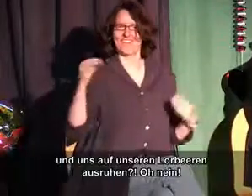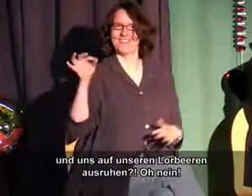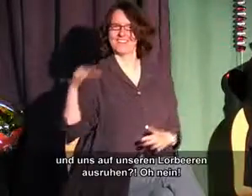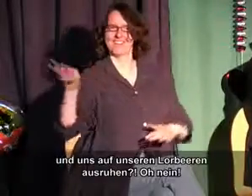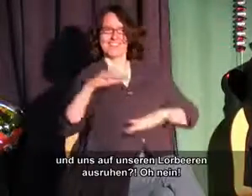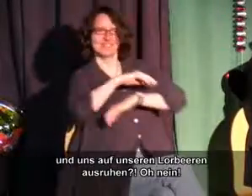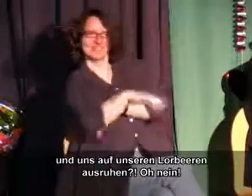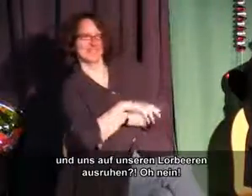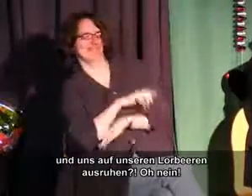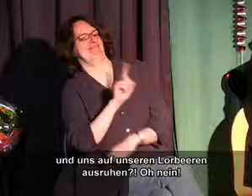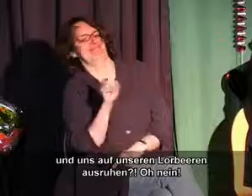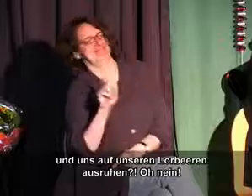ausruhen. Oh nein!